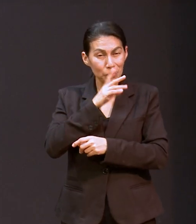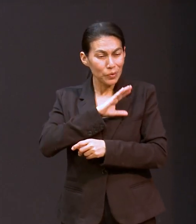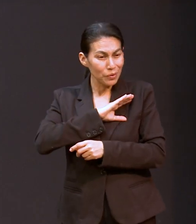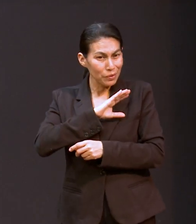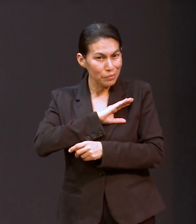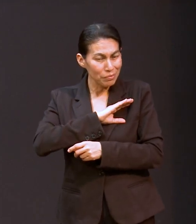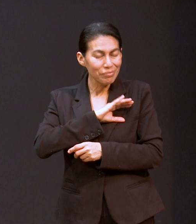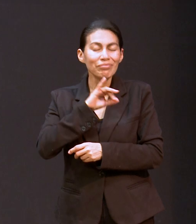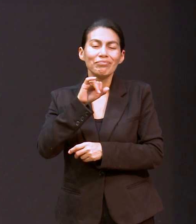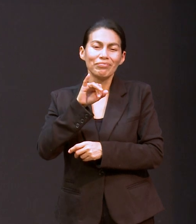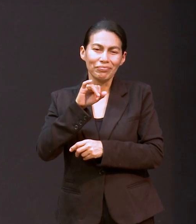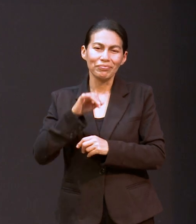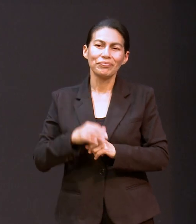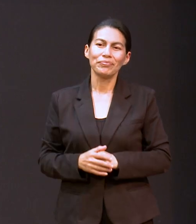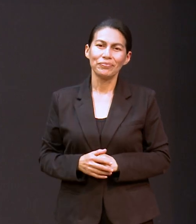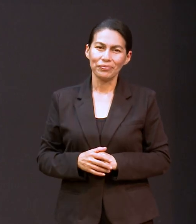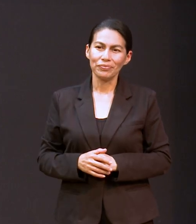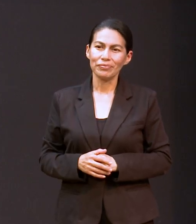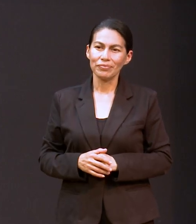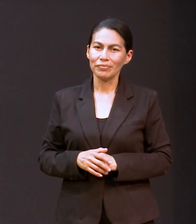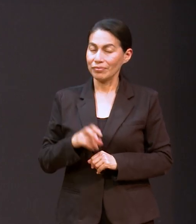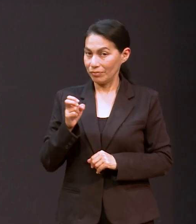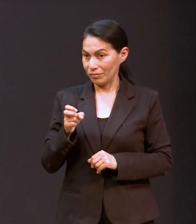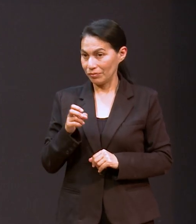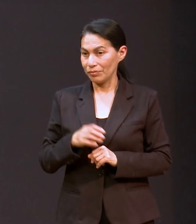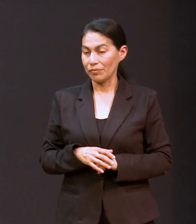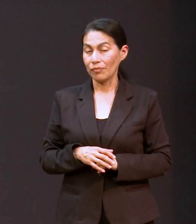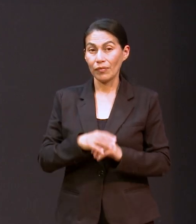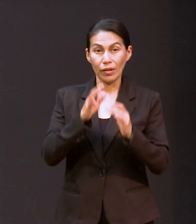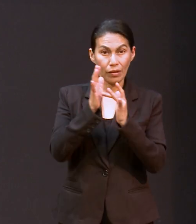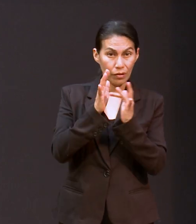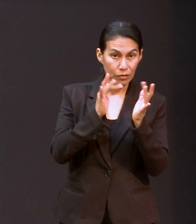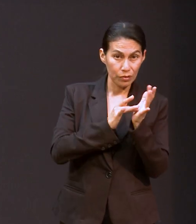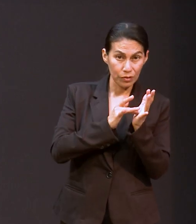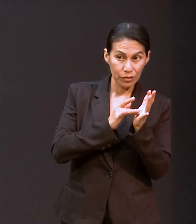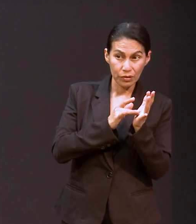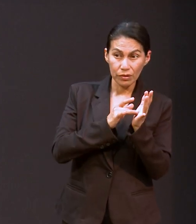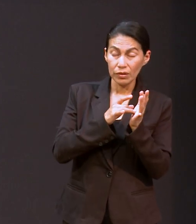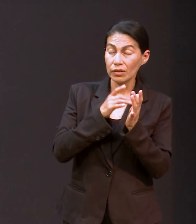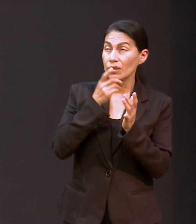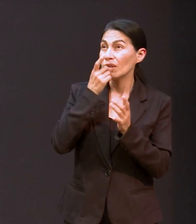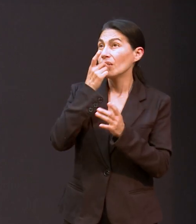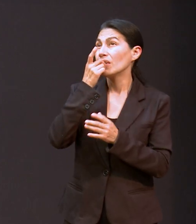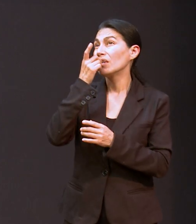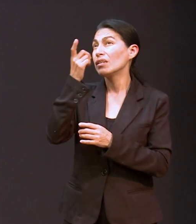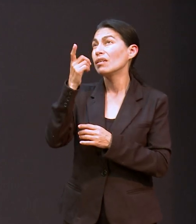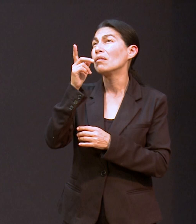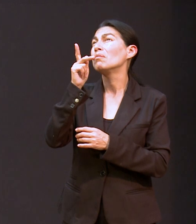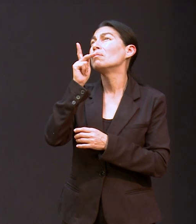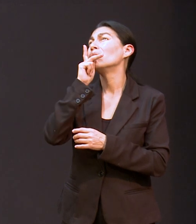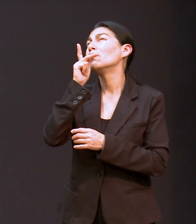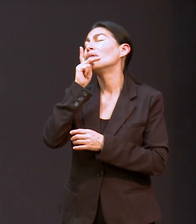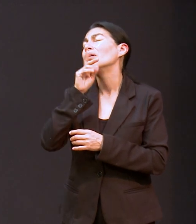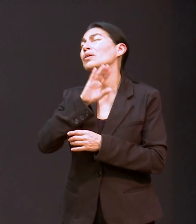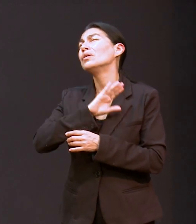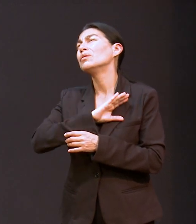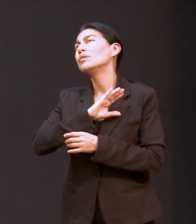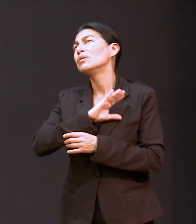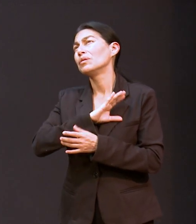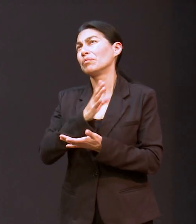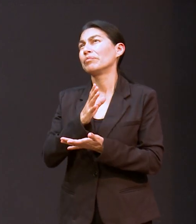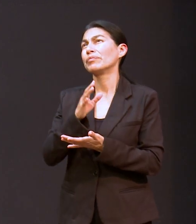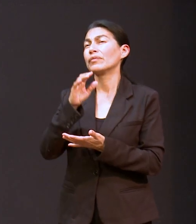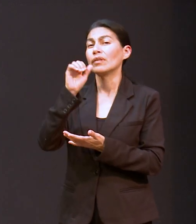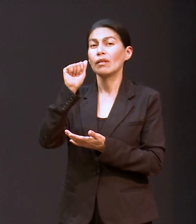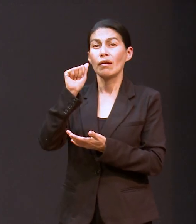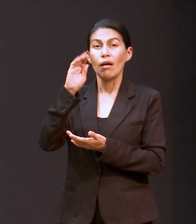tu papito porque eso es lo que decía Jesús o se refería a su padre